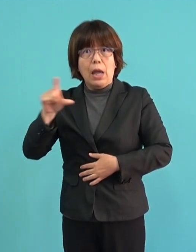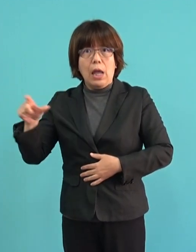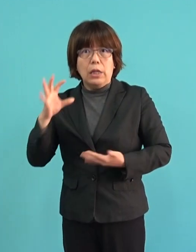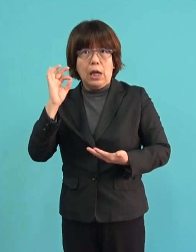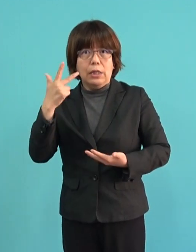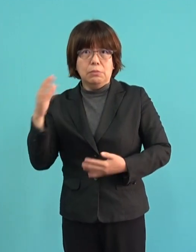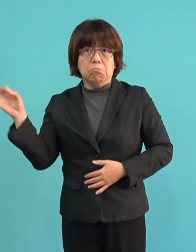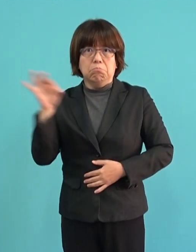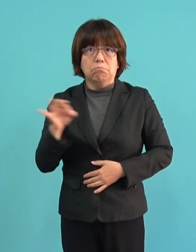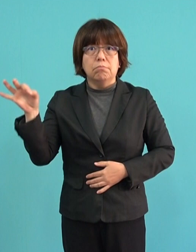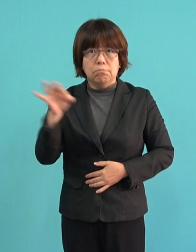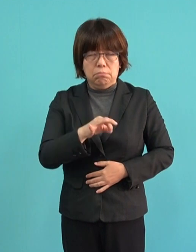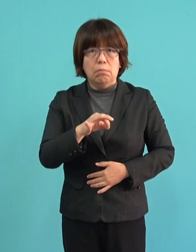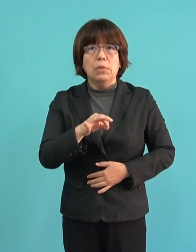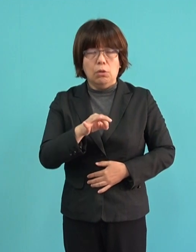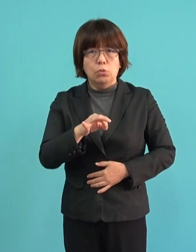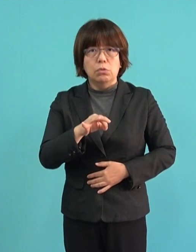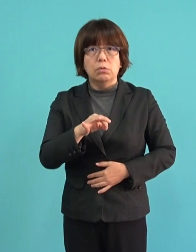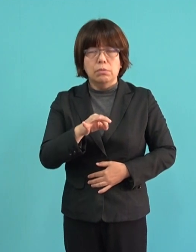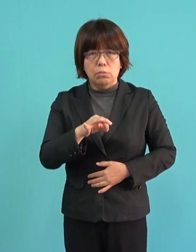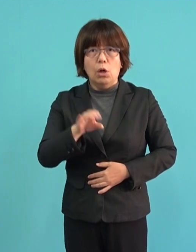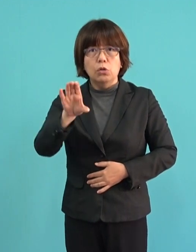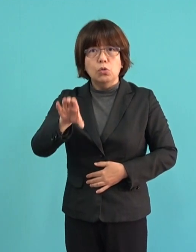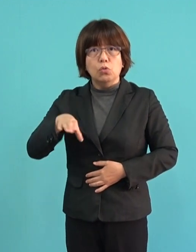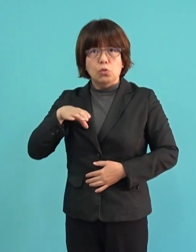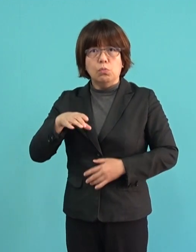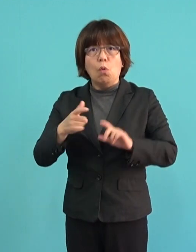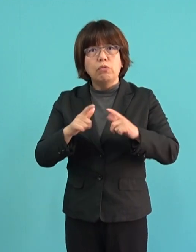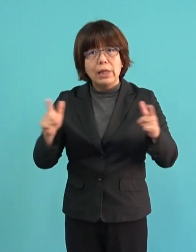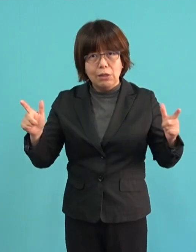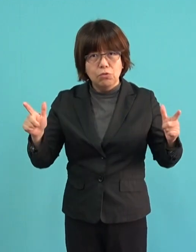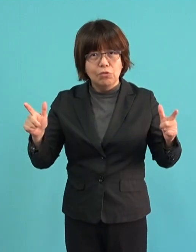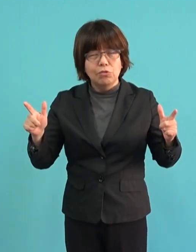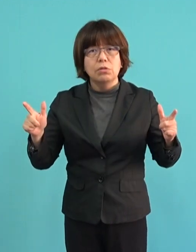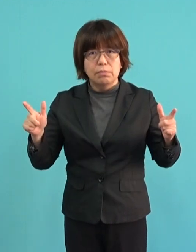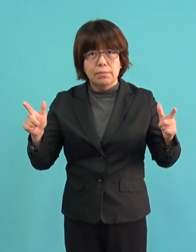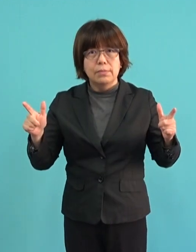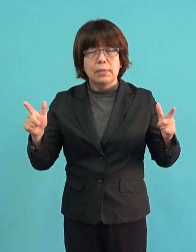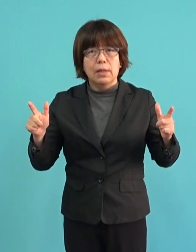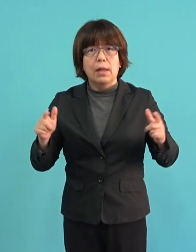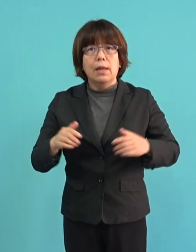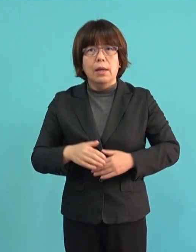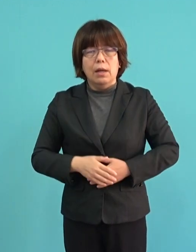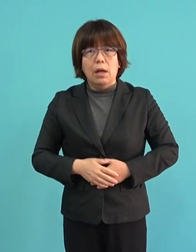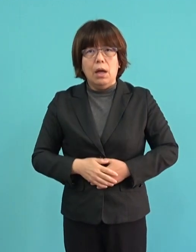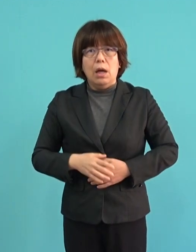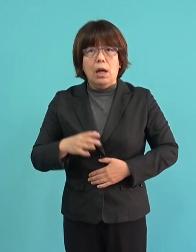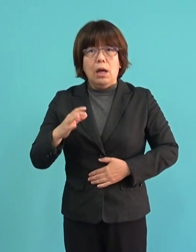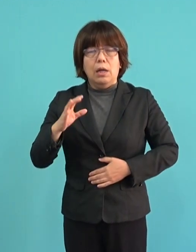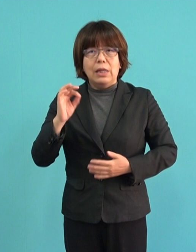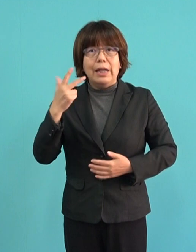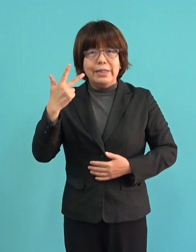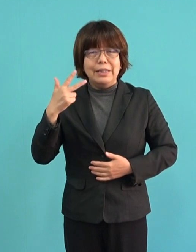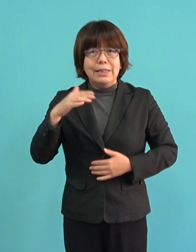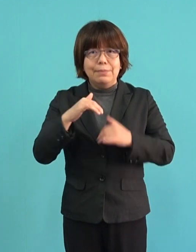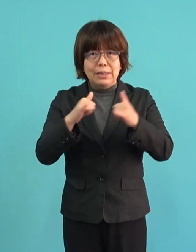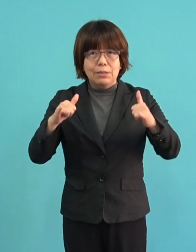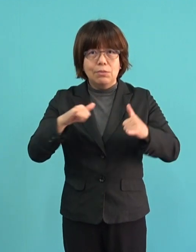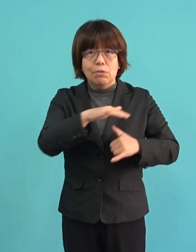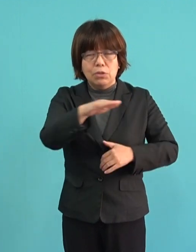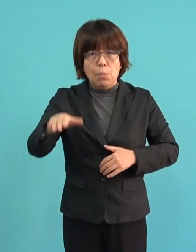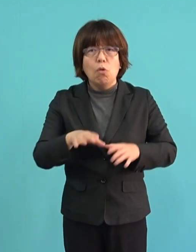今利用料いただいておりますのでここの収入も非常に今増えているということがございますあのなら市民の方を受け入れても